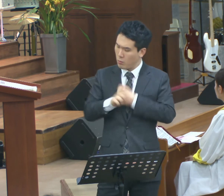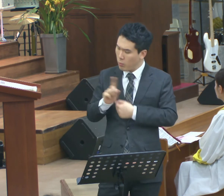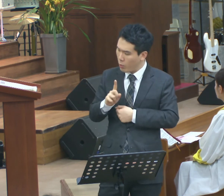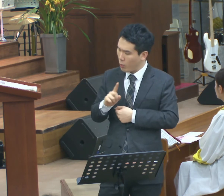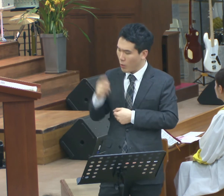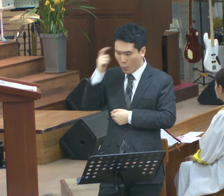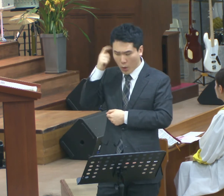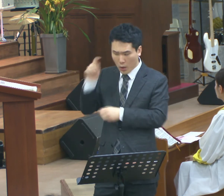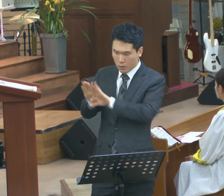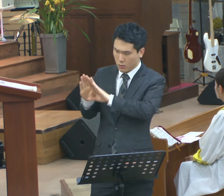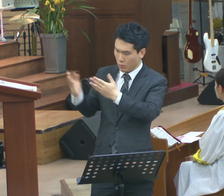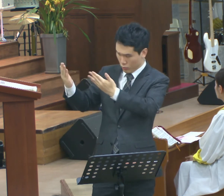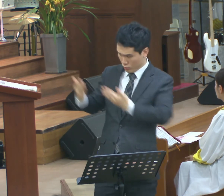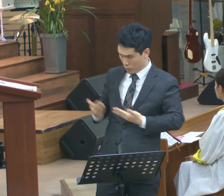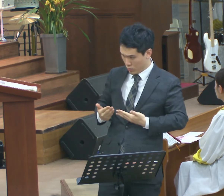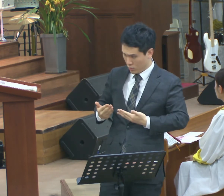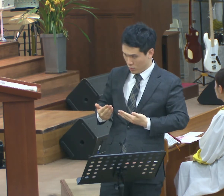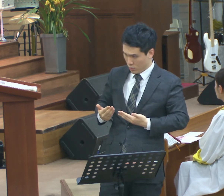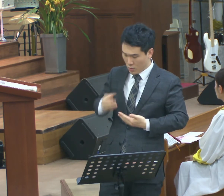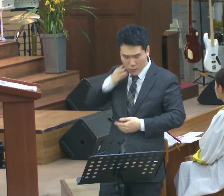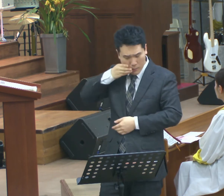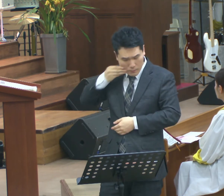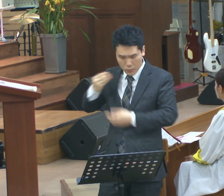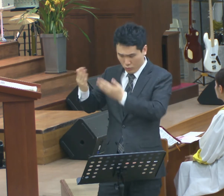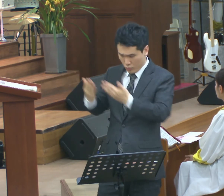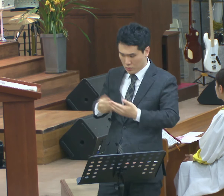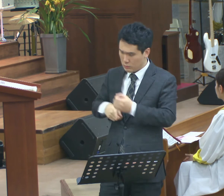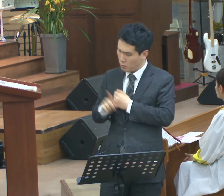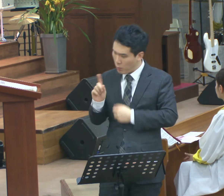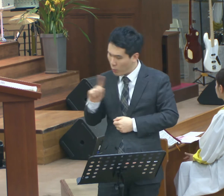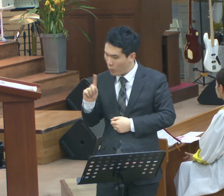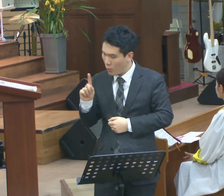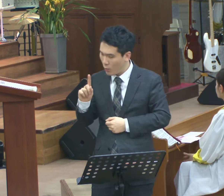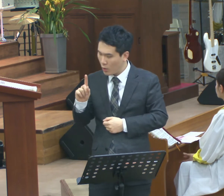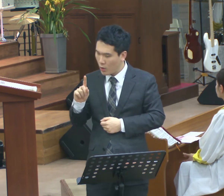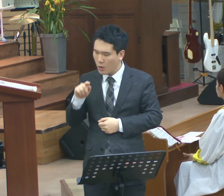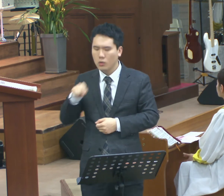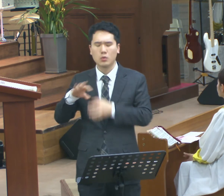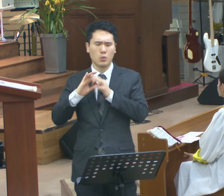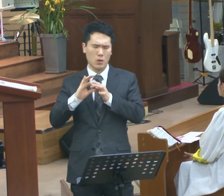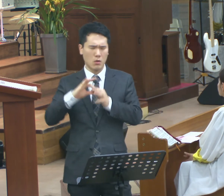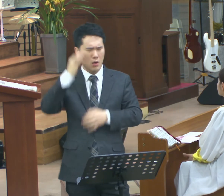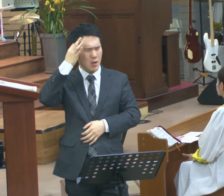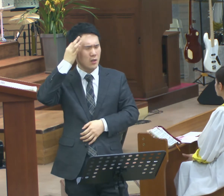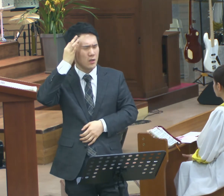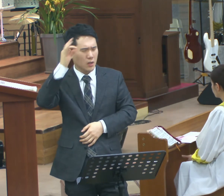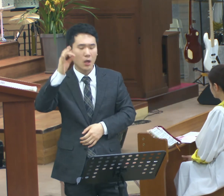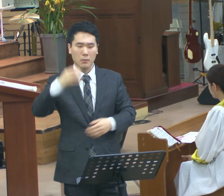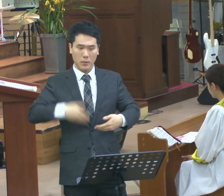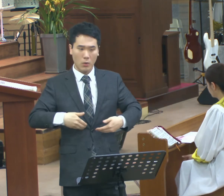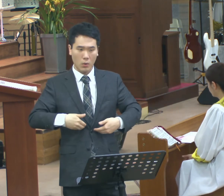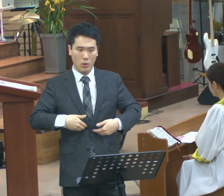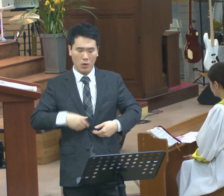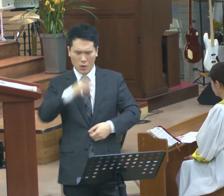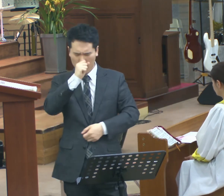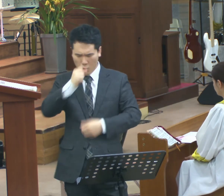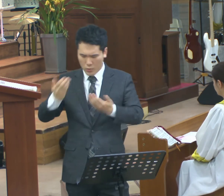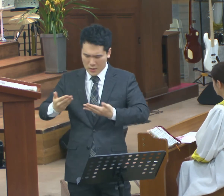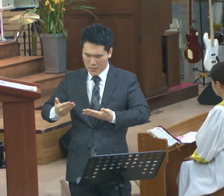라고 깨닫고 주님을 온전히 바라볼 때 그 좋은 일은 여러분에게 좋은 것으로 남을 수 있지만 좋은 일을 많이 주심에도 불구하고